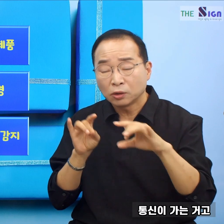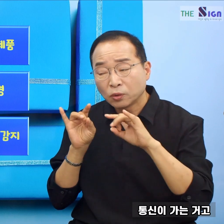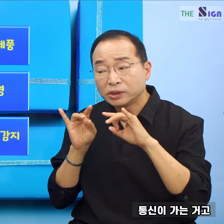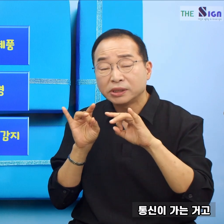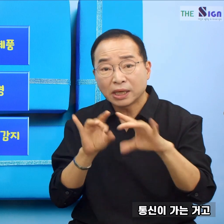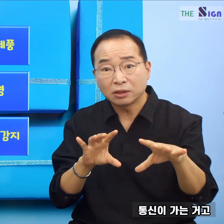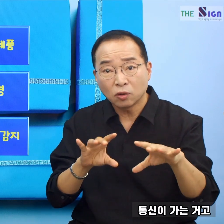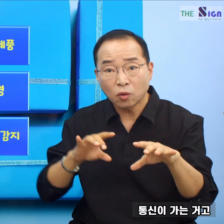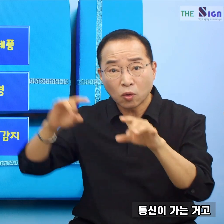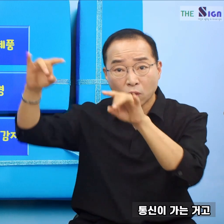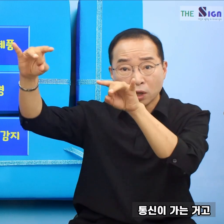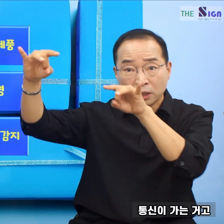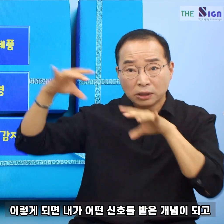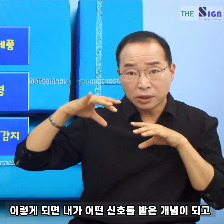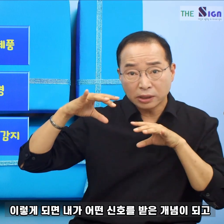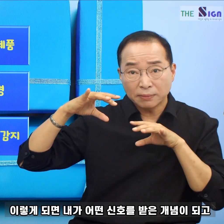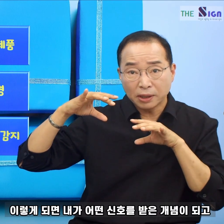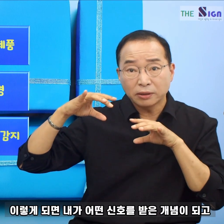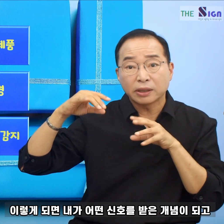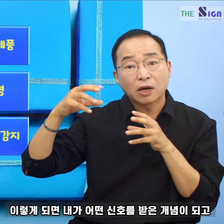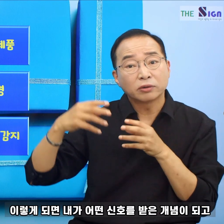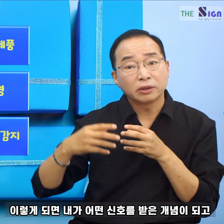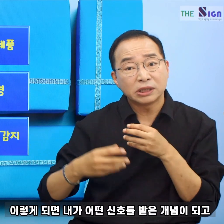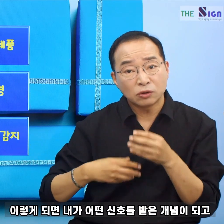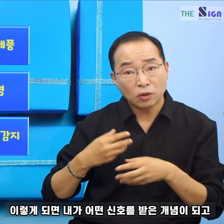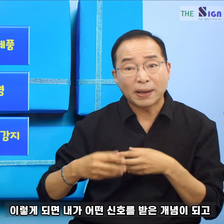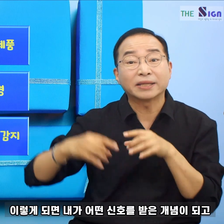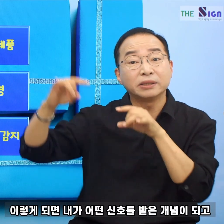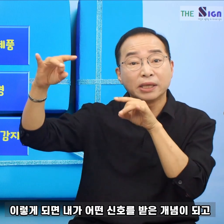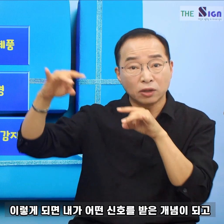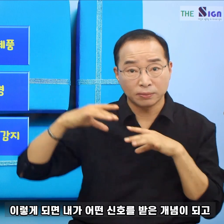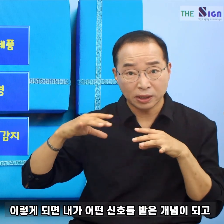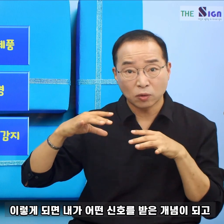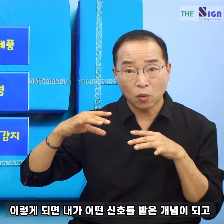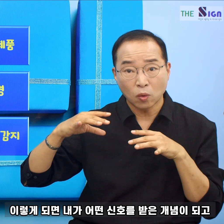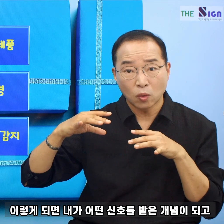통신이 가는 거고, 이렇게 되면 내가 어떤 신호를 받은 개념이 되고,